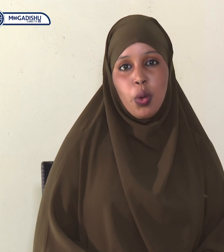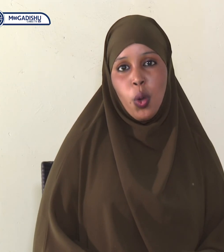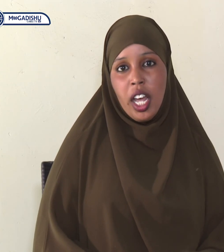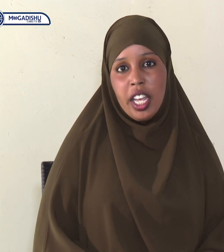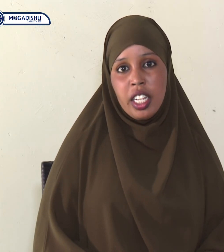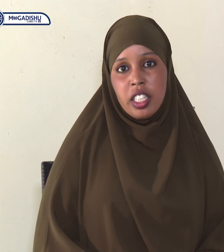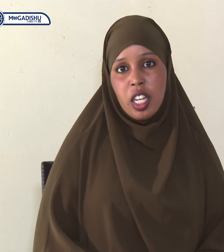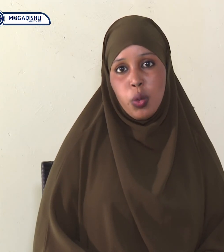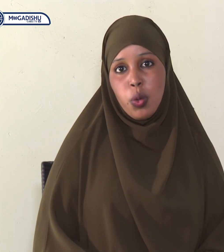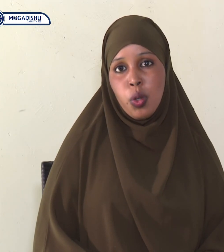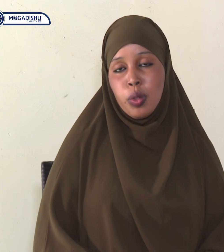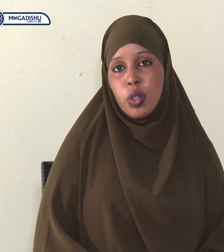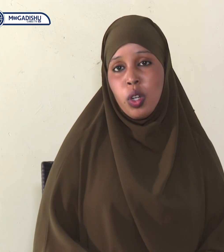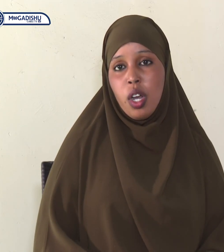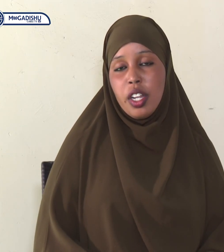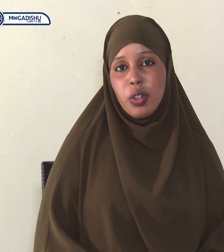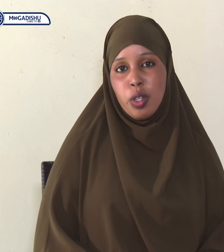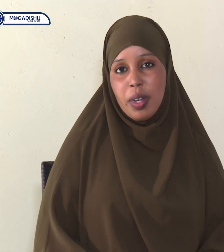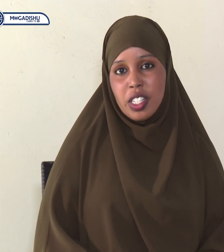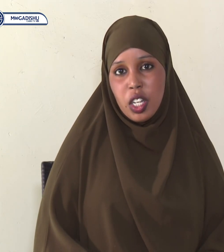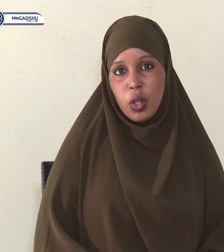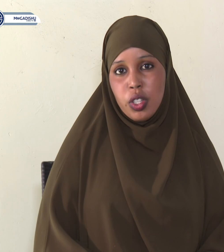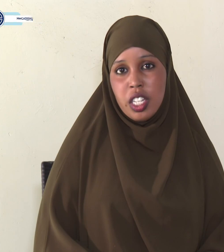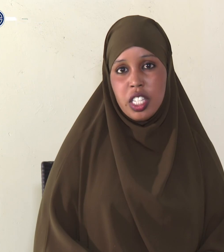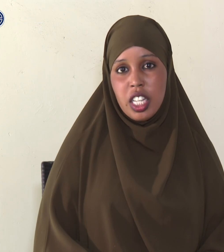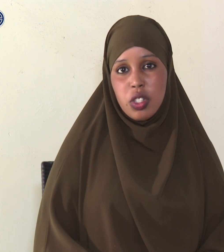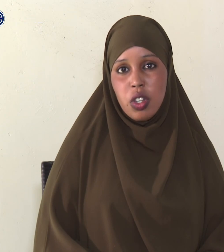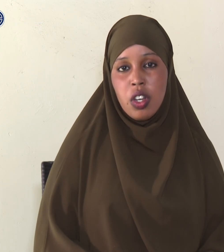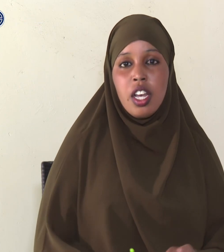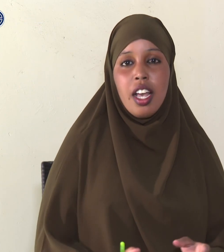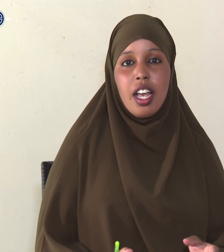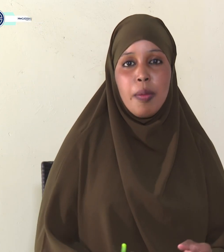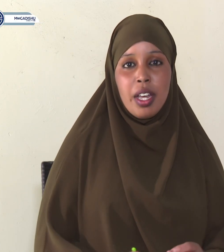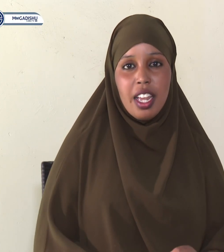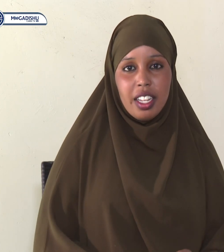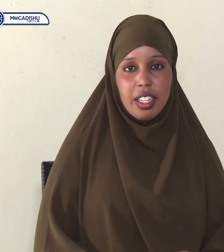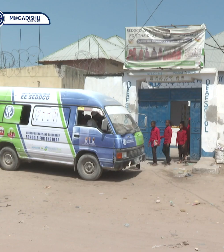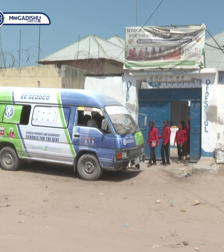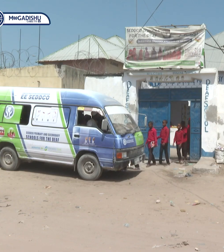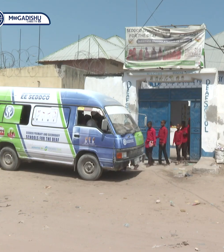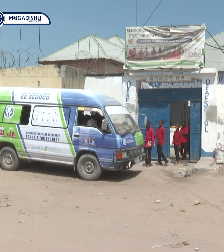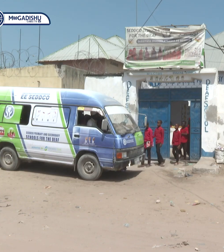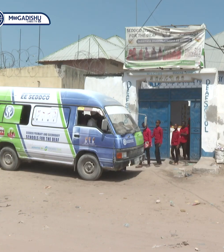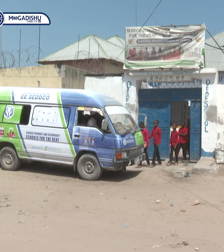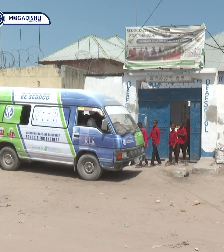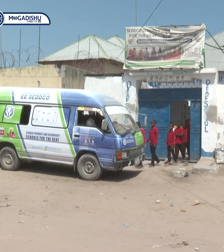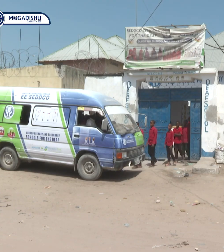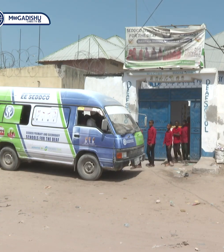barnaamijkan ku lacayna intaanu ku kulmi doono waa anigoo nimcasagalo idin la sidaas iyo amaana Allah